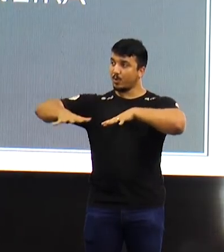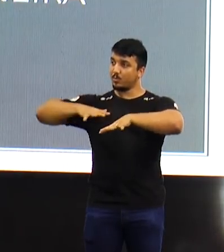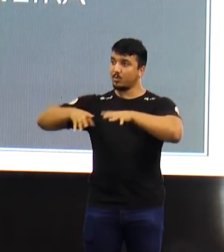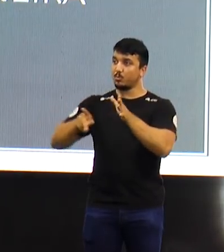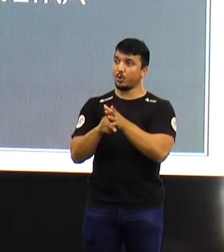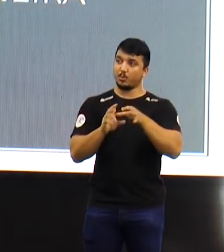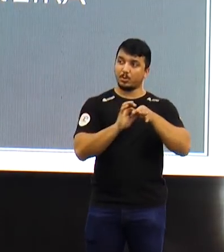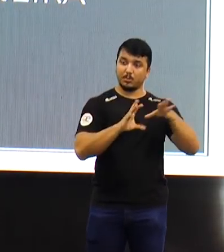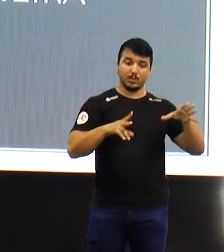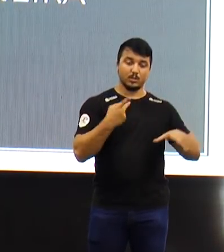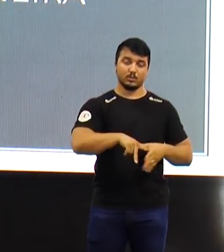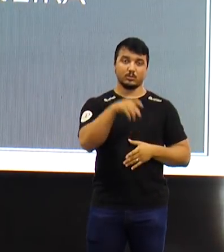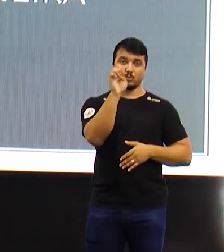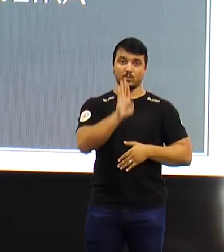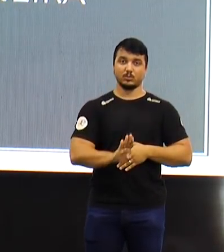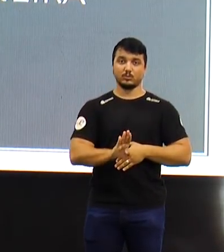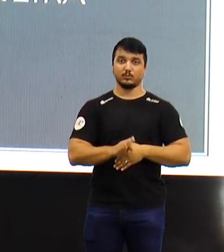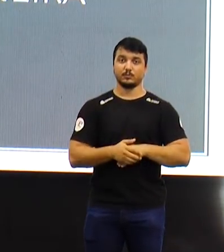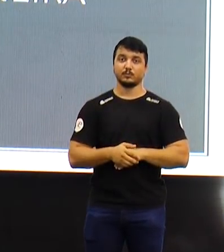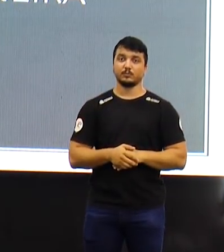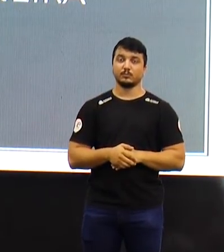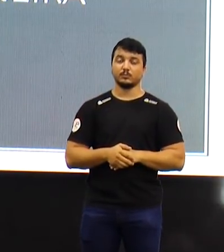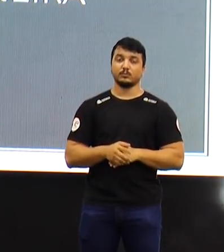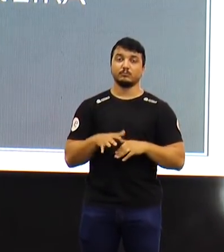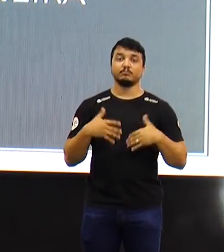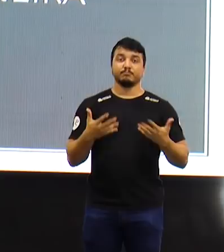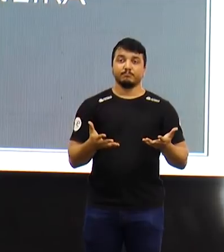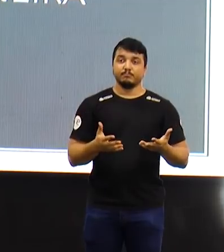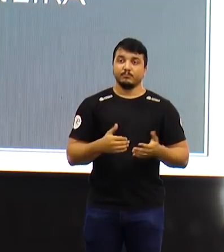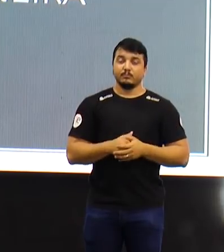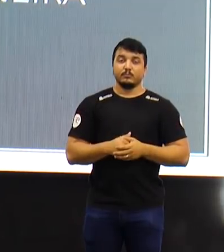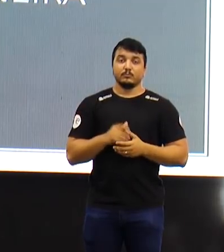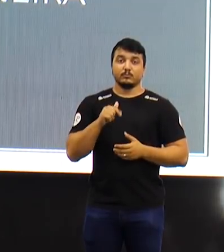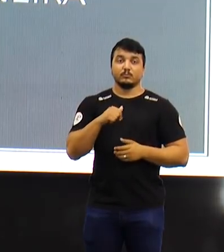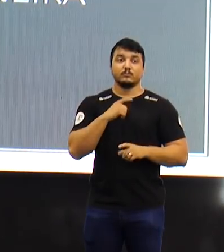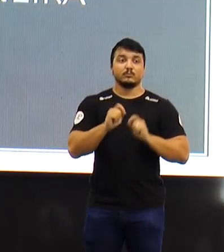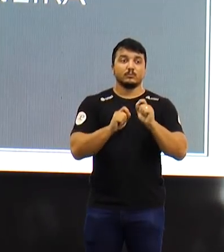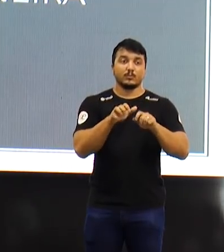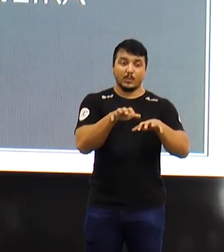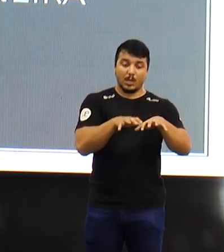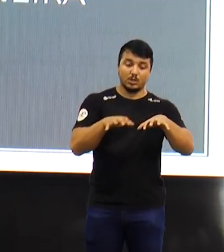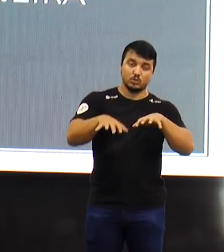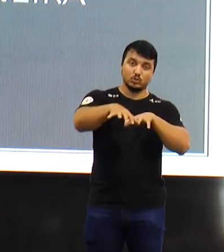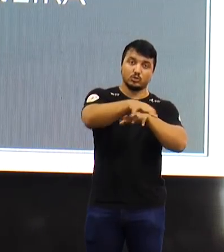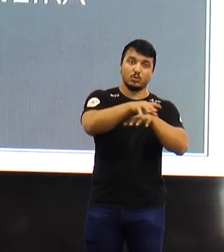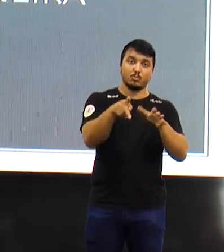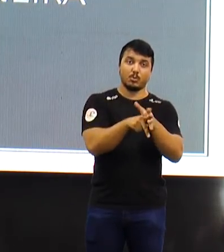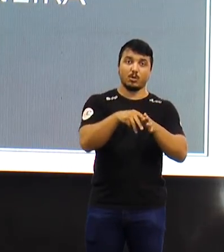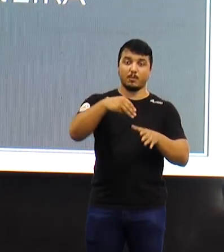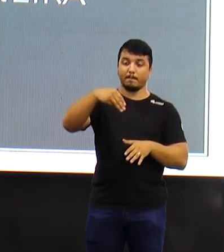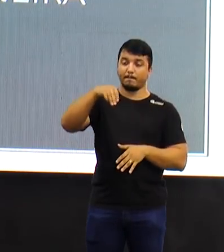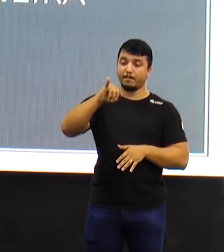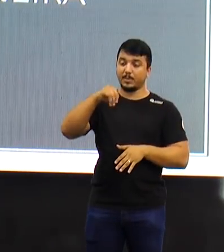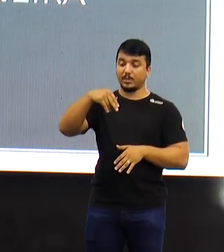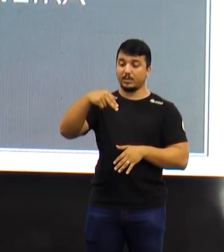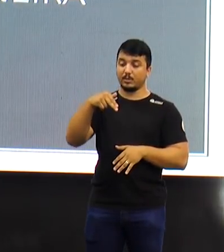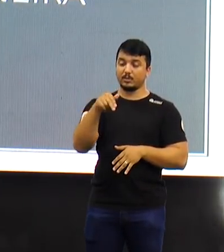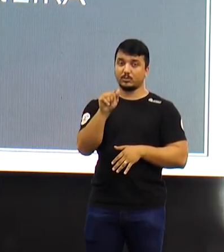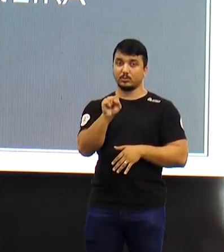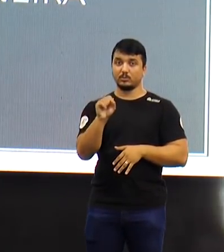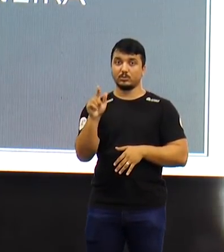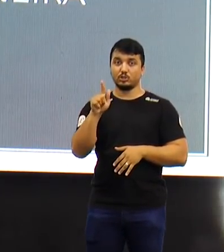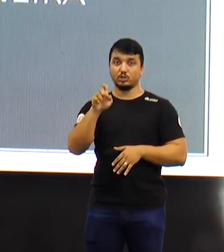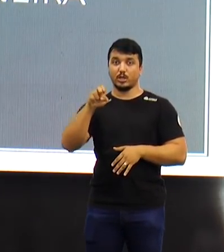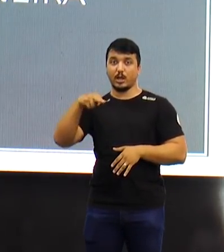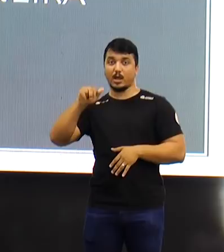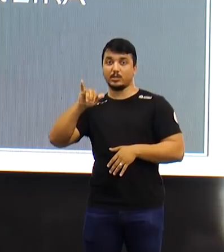de independência do Brasil. Aí você tem a região das Minas Gerais.